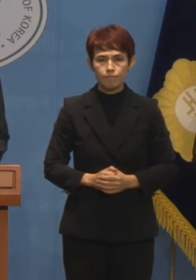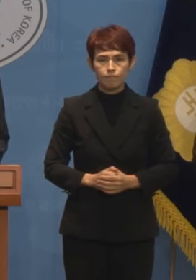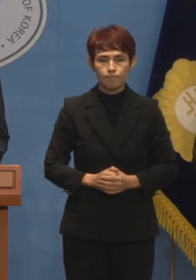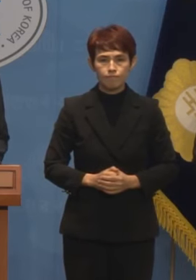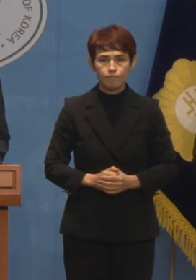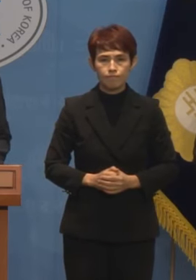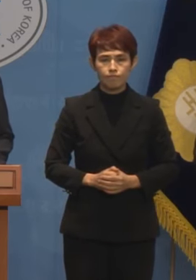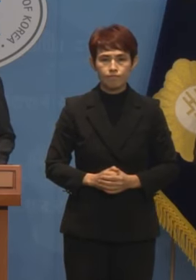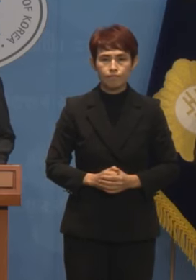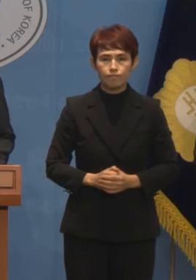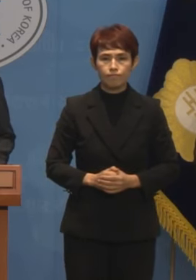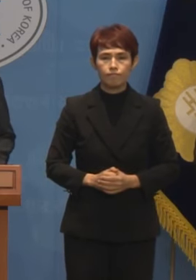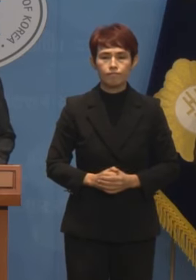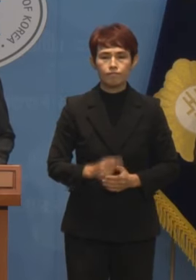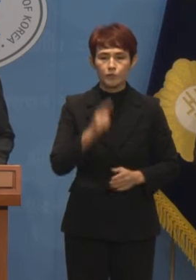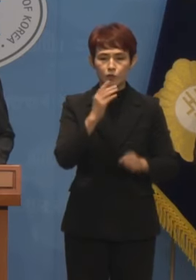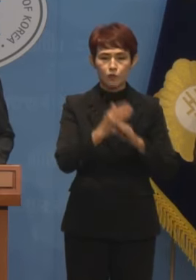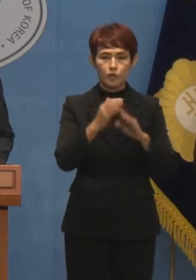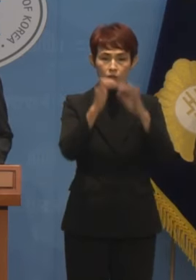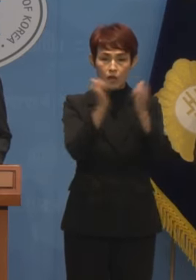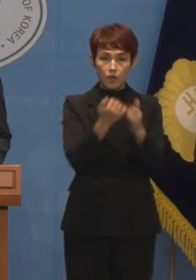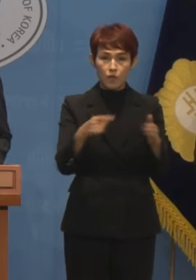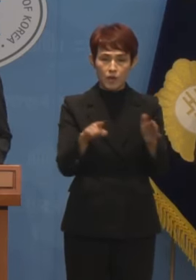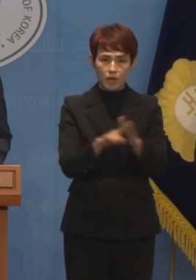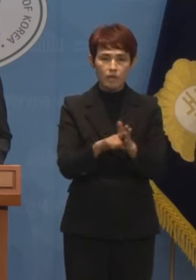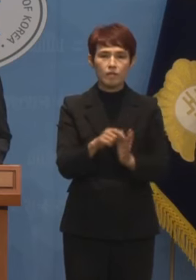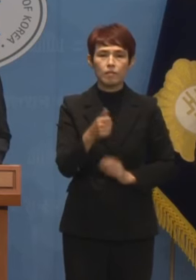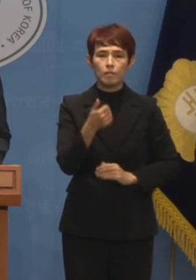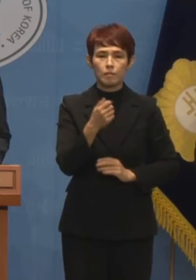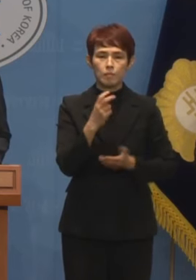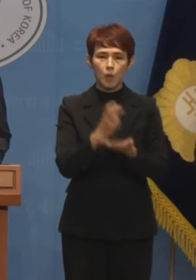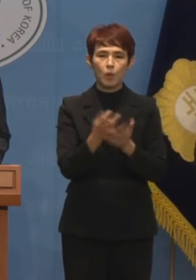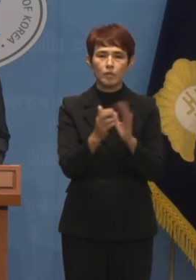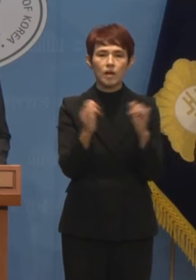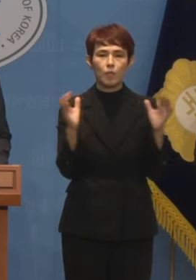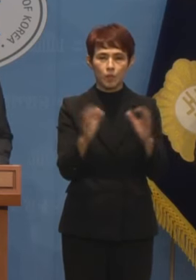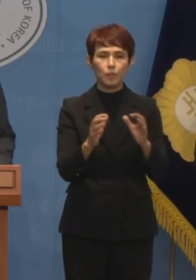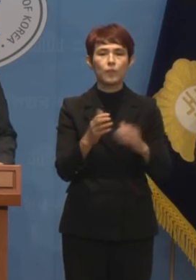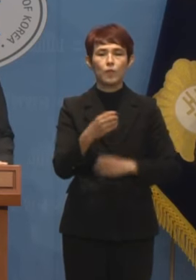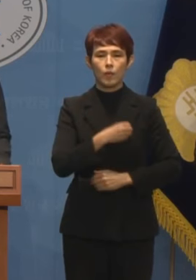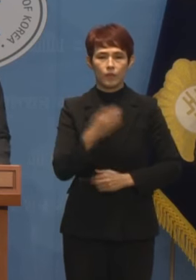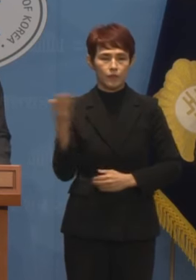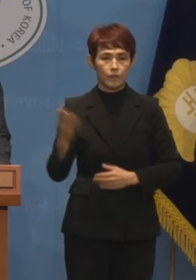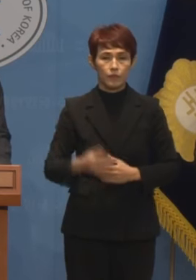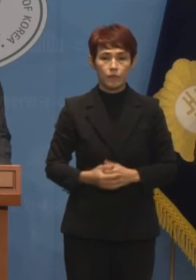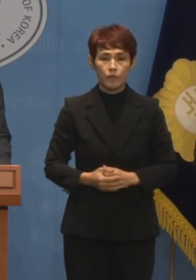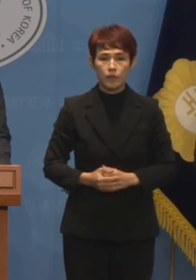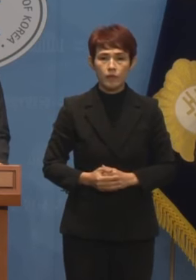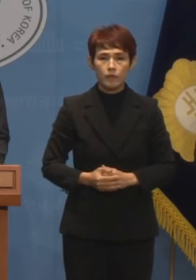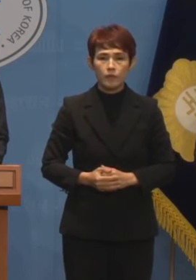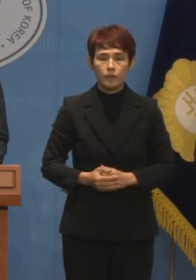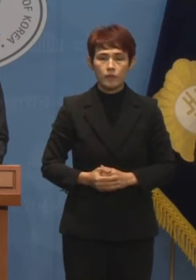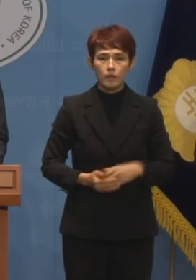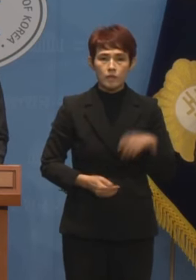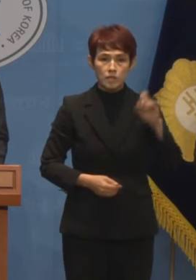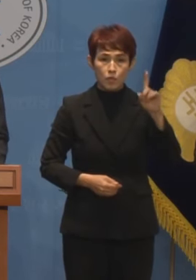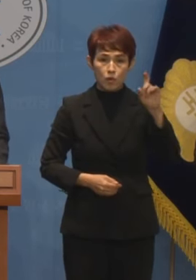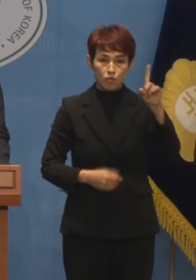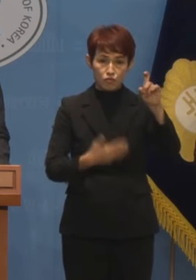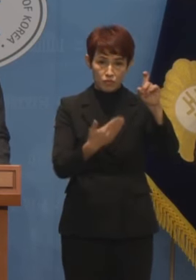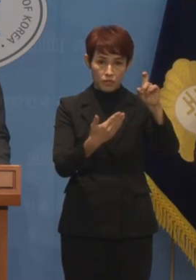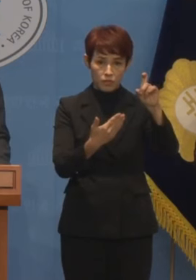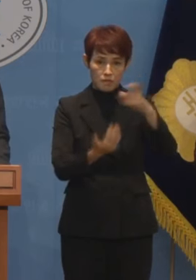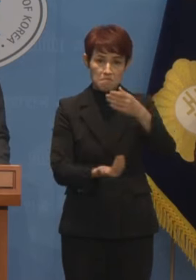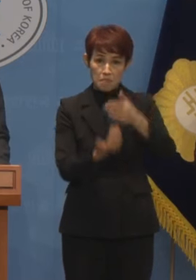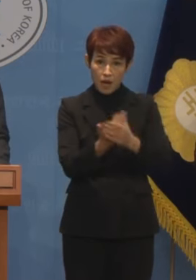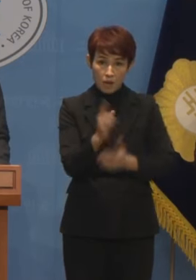예, 민주사회를 위한 변호사 모임 회원 백민 변호사입니다. 저희 민변은 지난 9일에 일어난